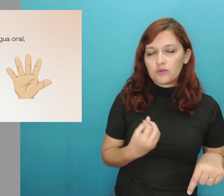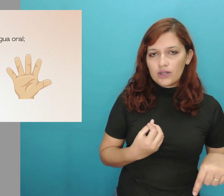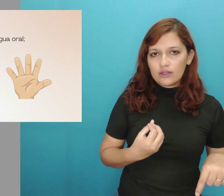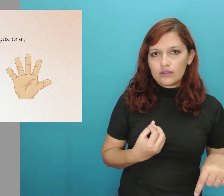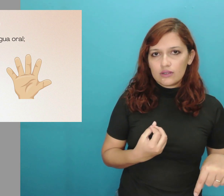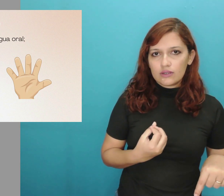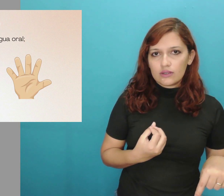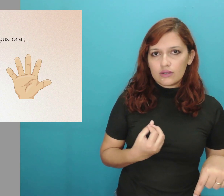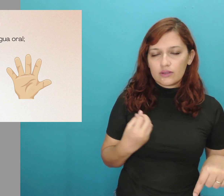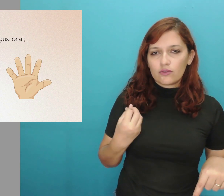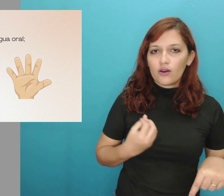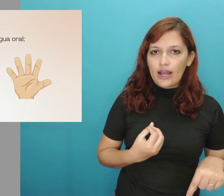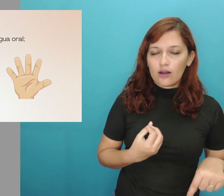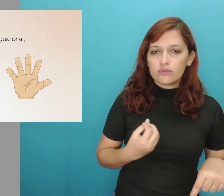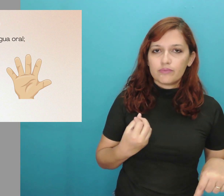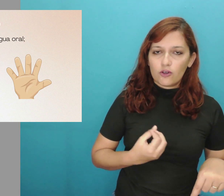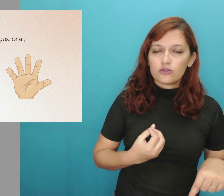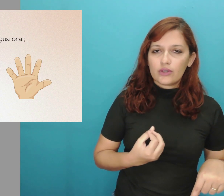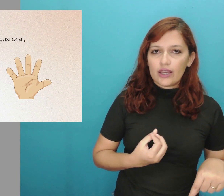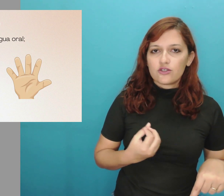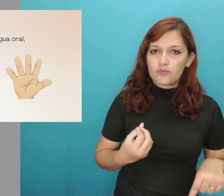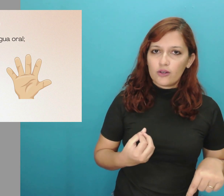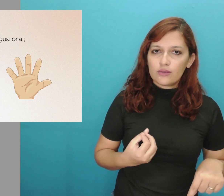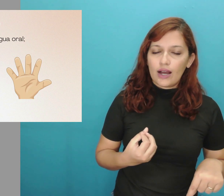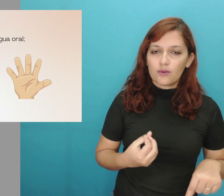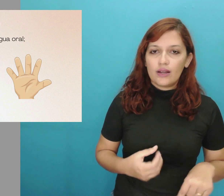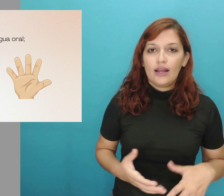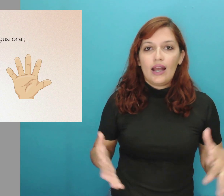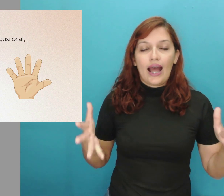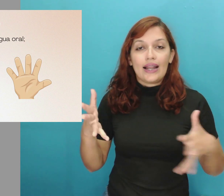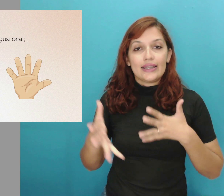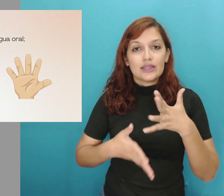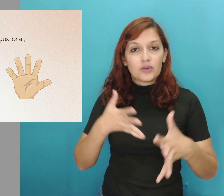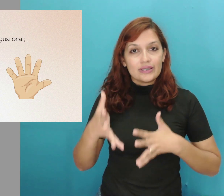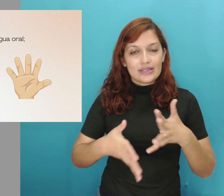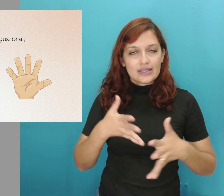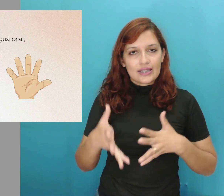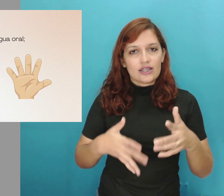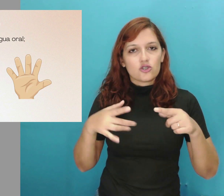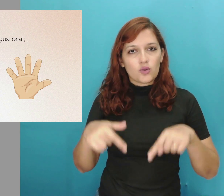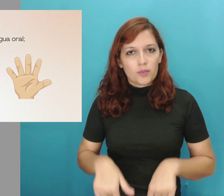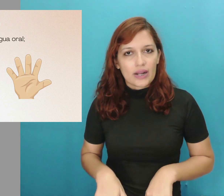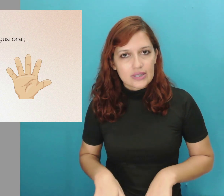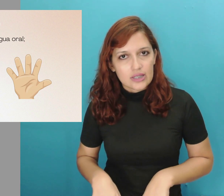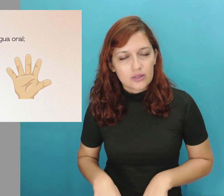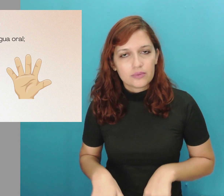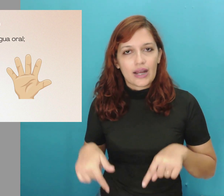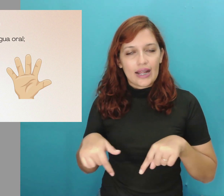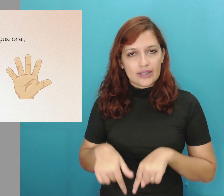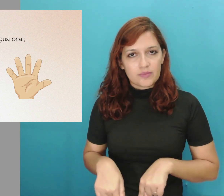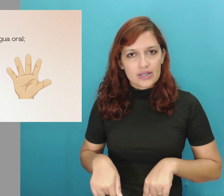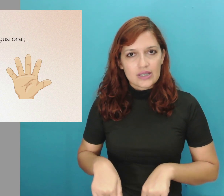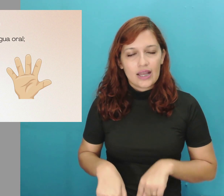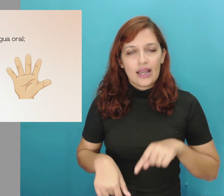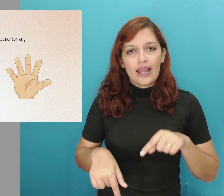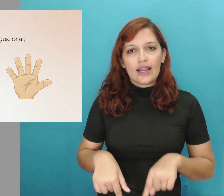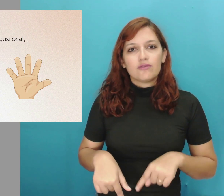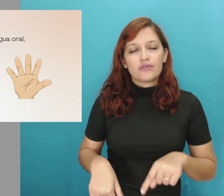língua oral português de Portugal. A língua de sinais do Brasil, a Libras, ela